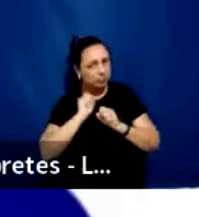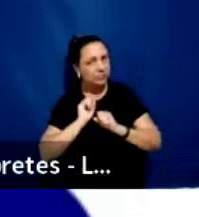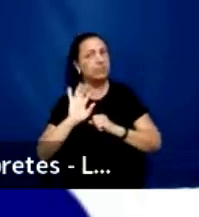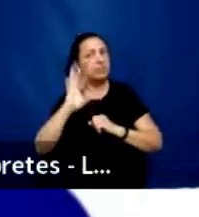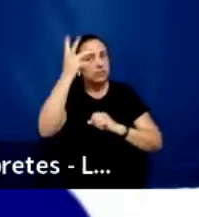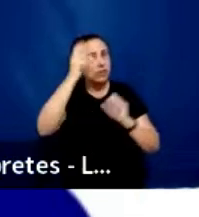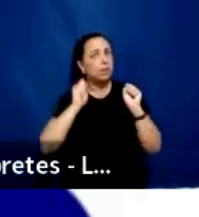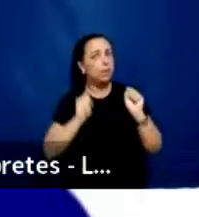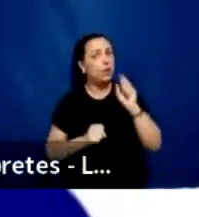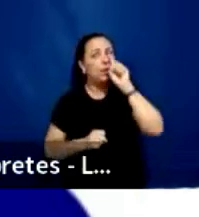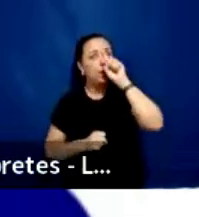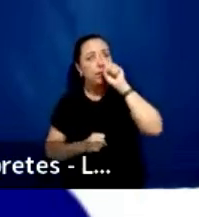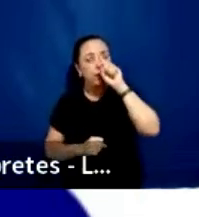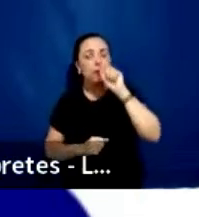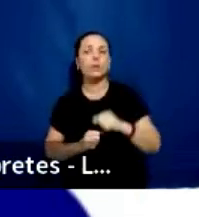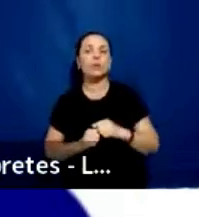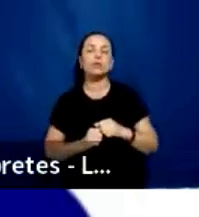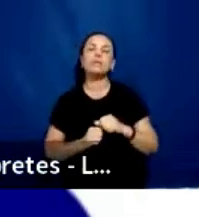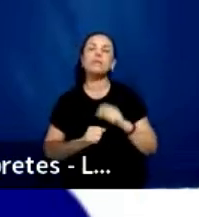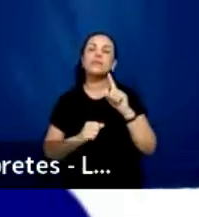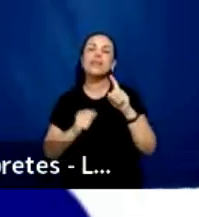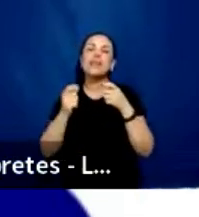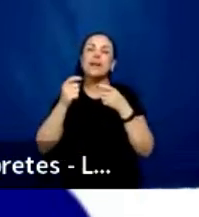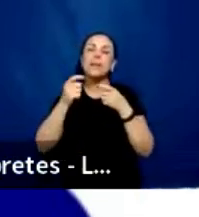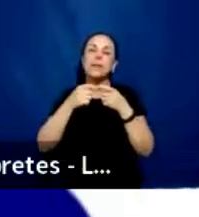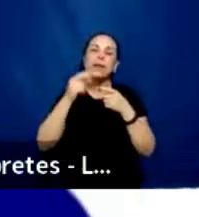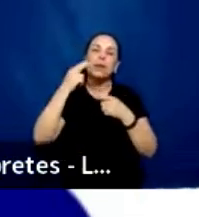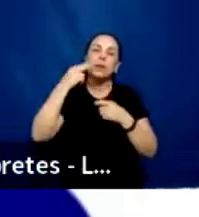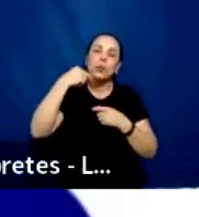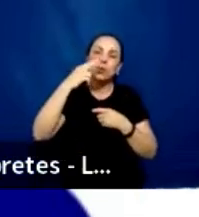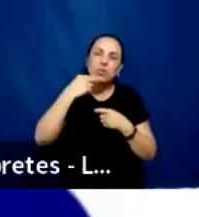O Instagram dele é Sunaik